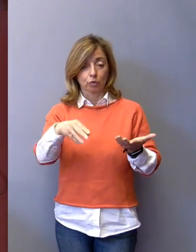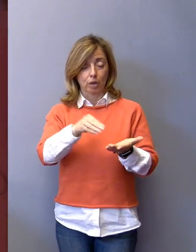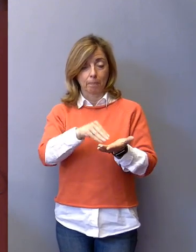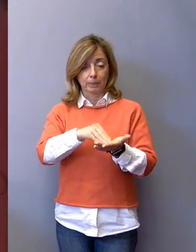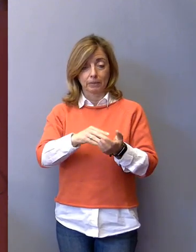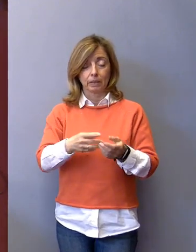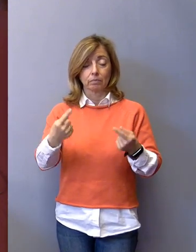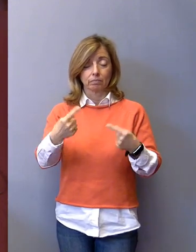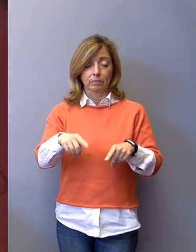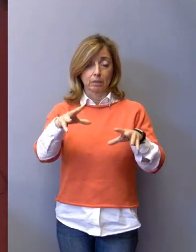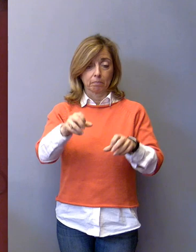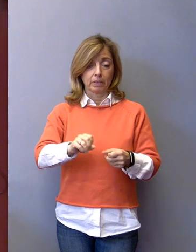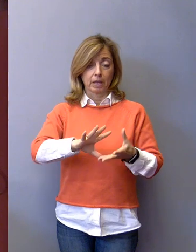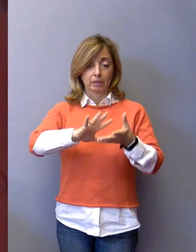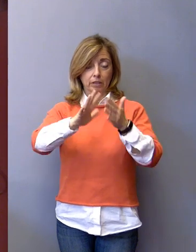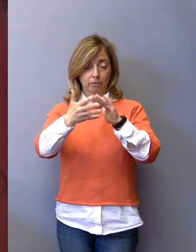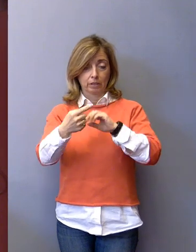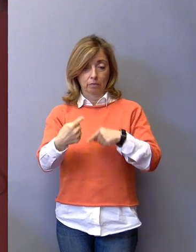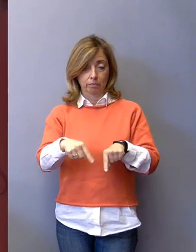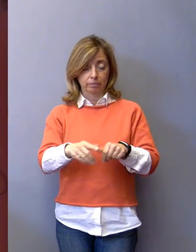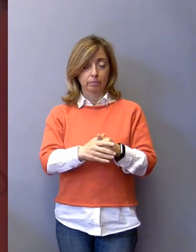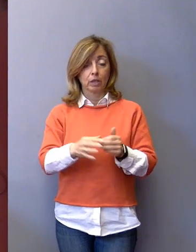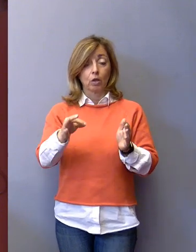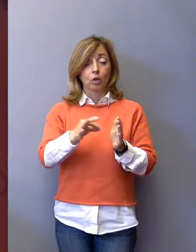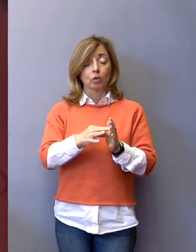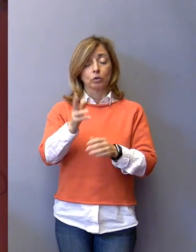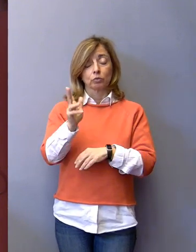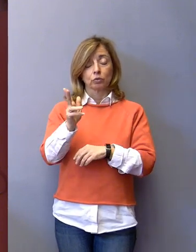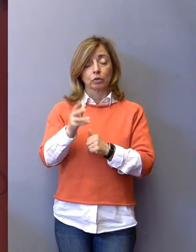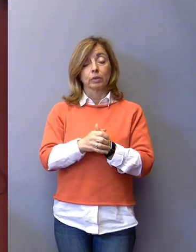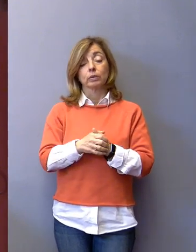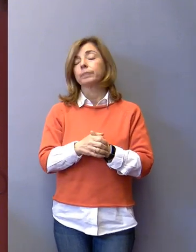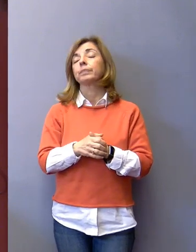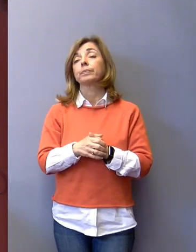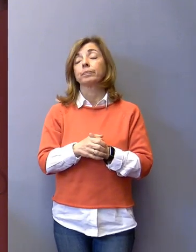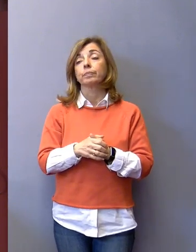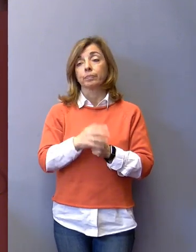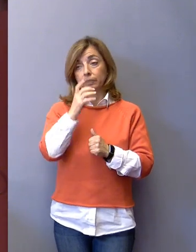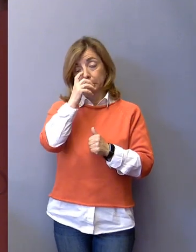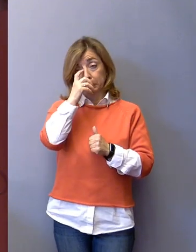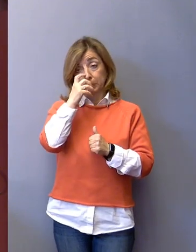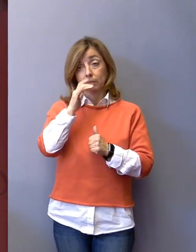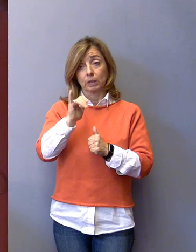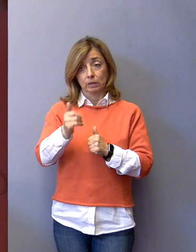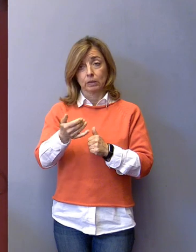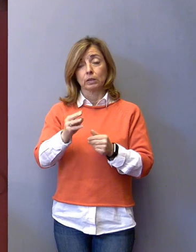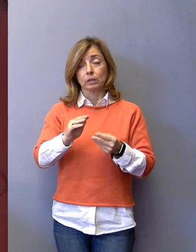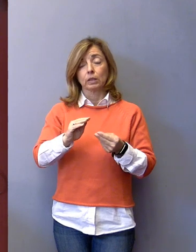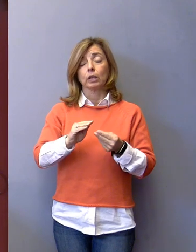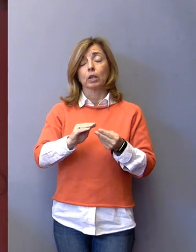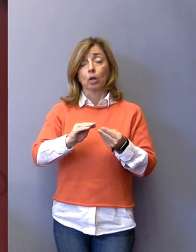in questo modo qua l'ordine del giorno numero 13 anche qui si con modifiche